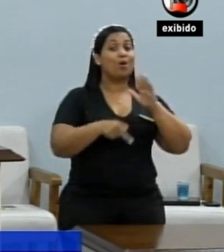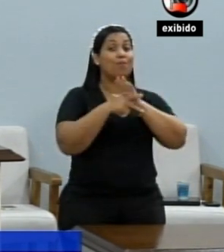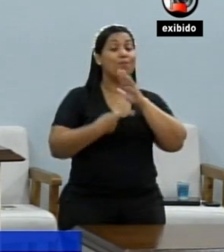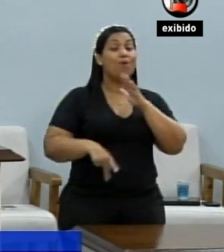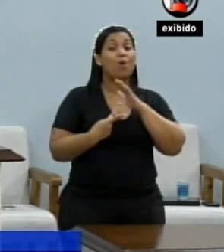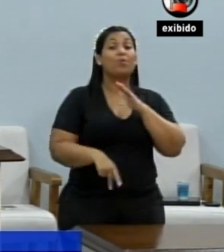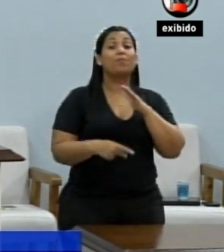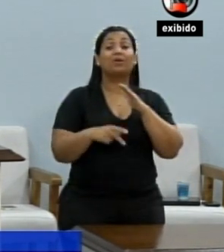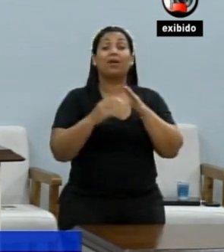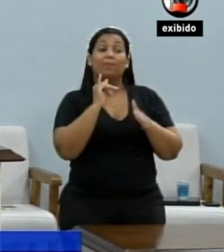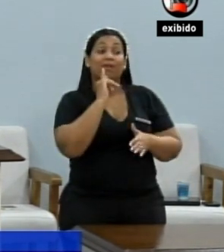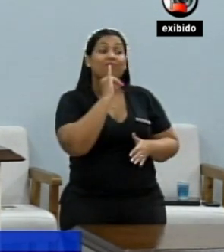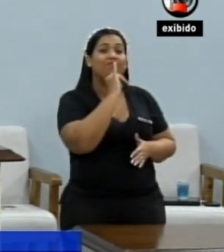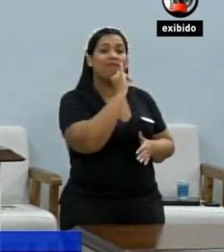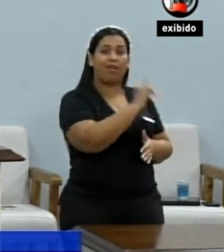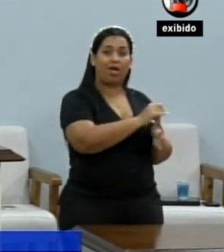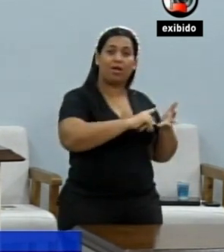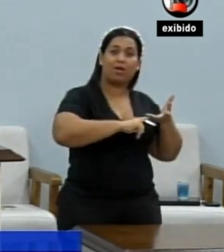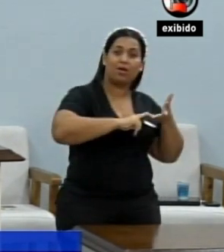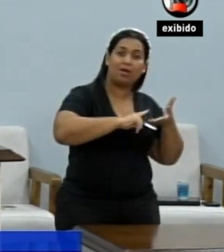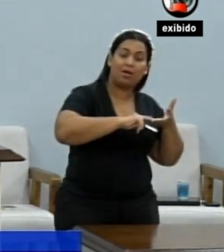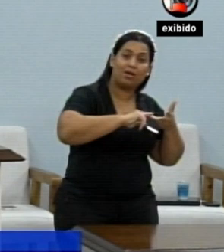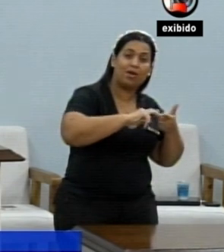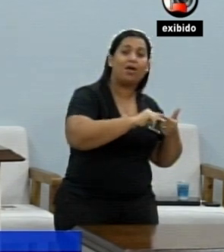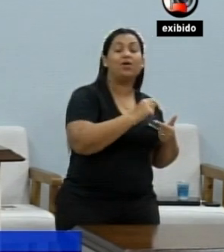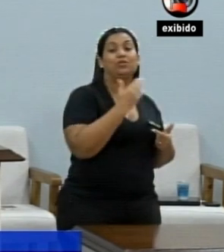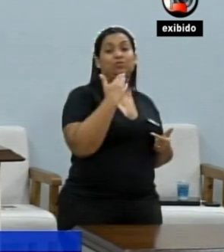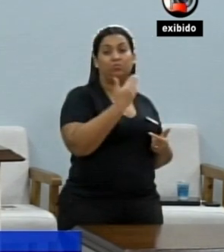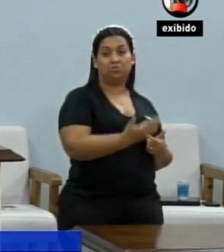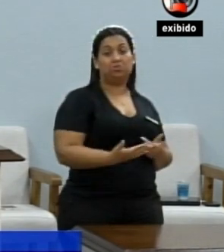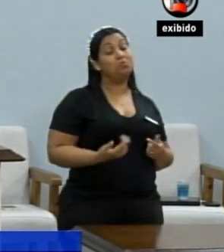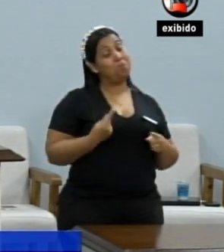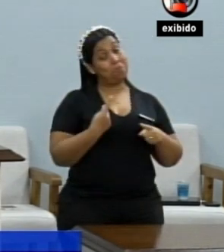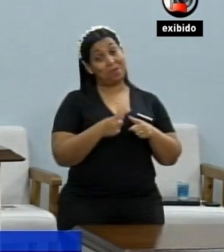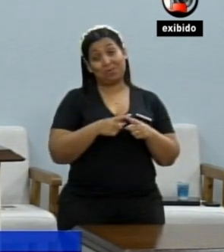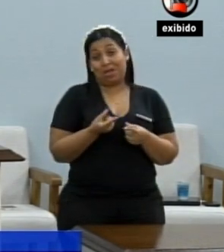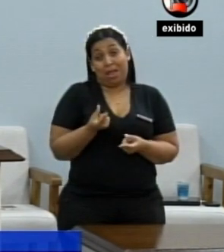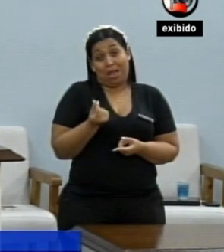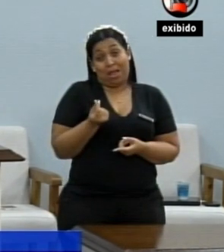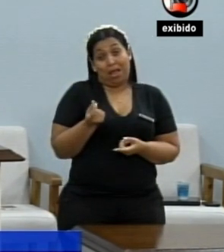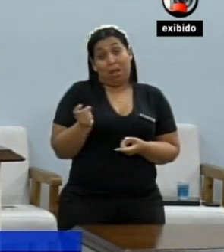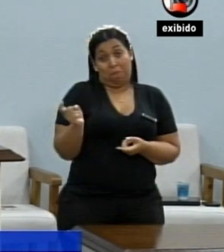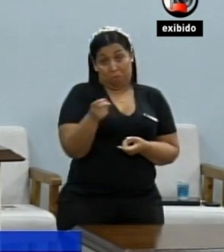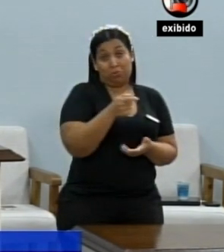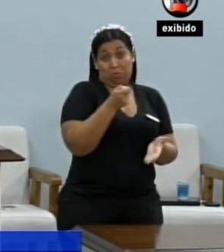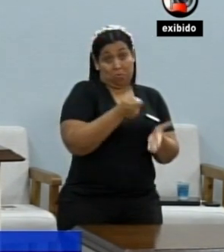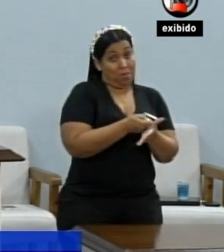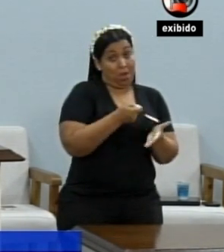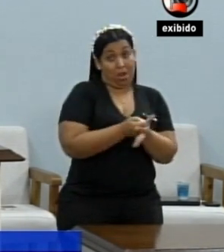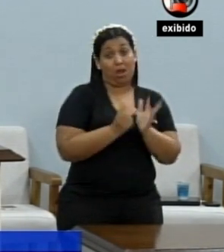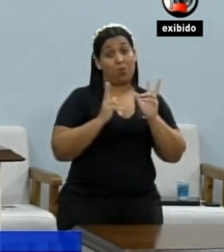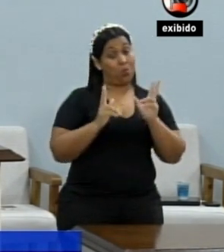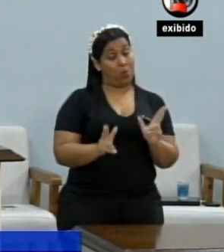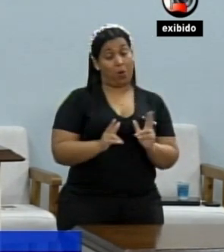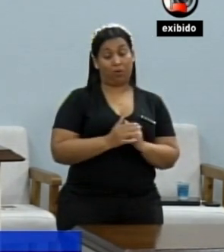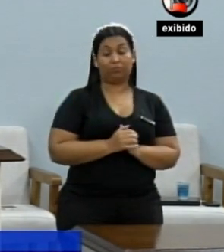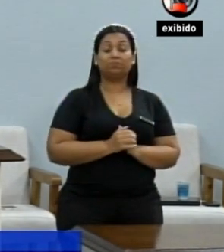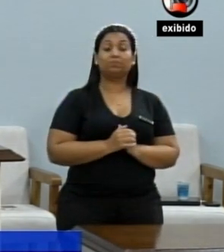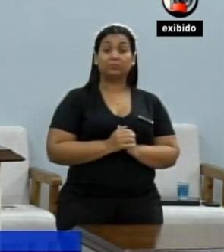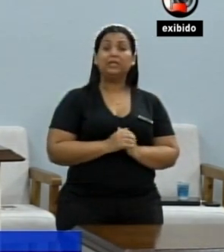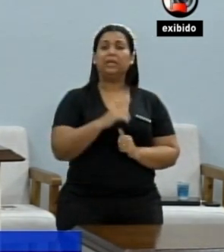suas demandas, pois também estão pagando impostos, assim como eu faço, assim como vocês também.